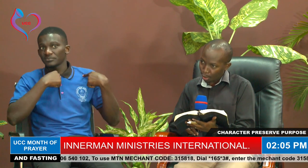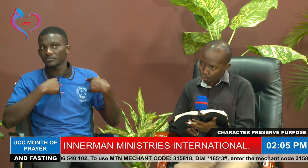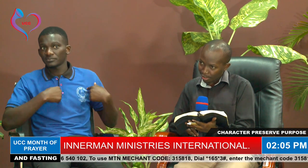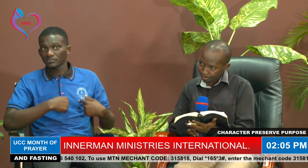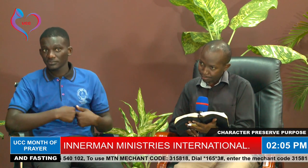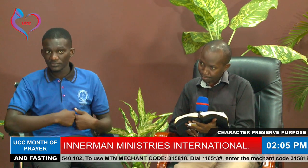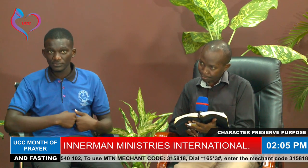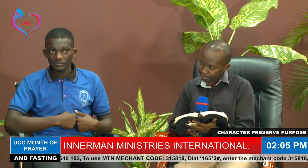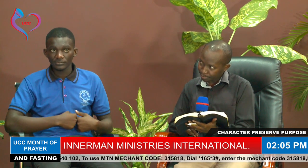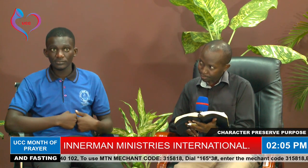gwe